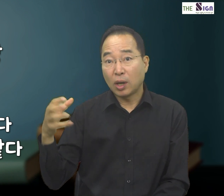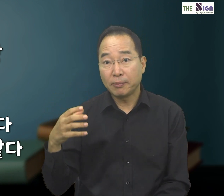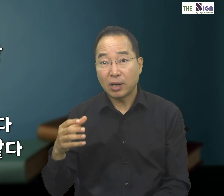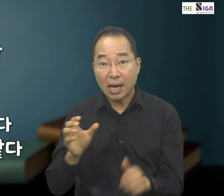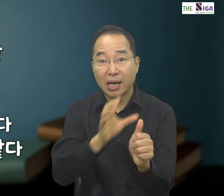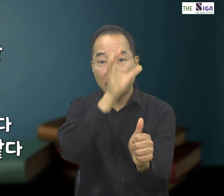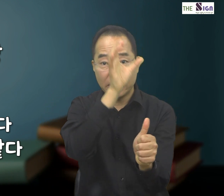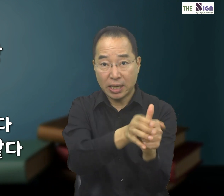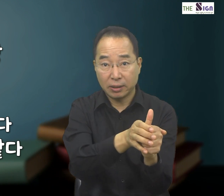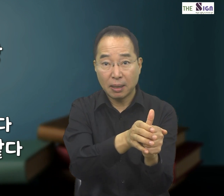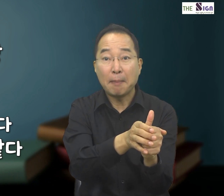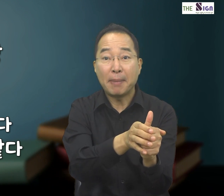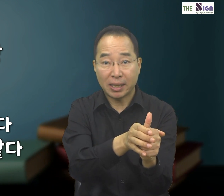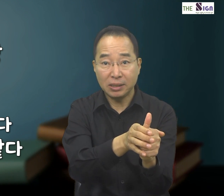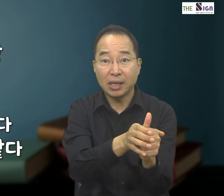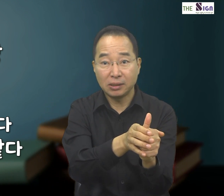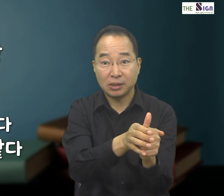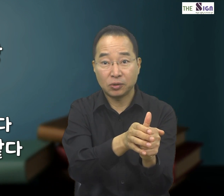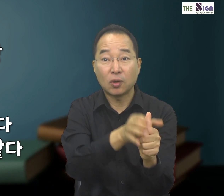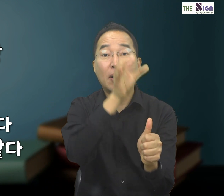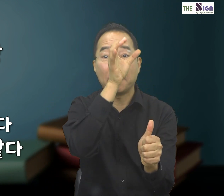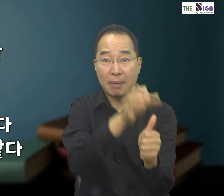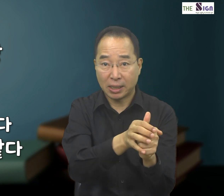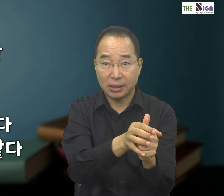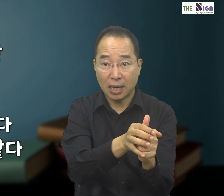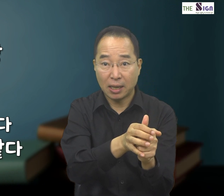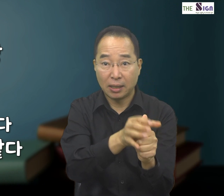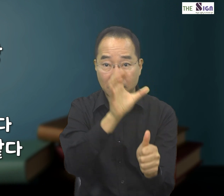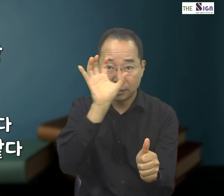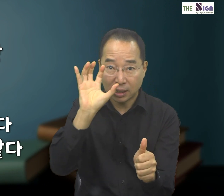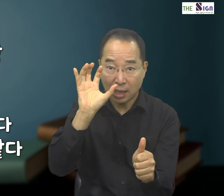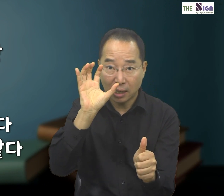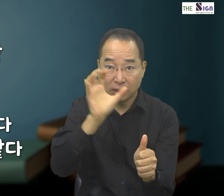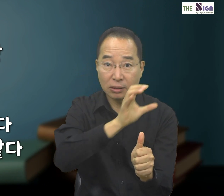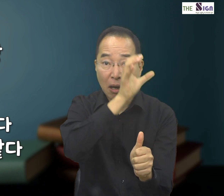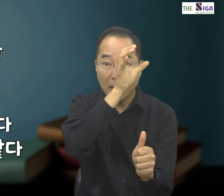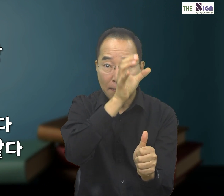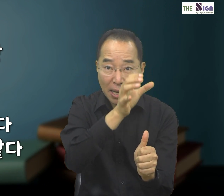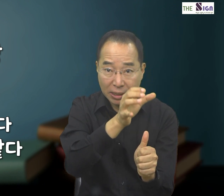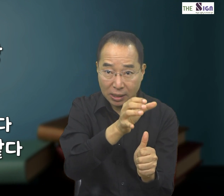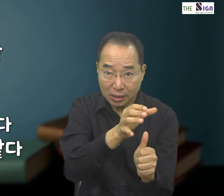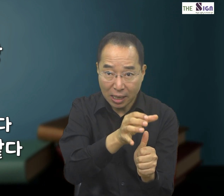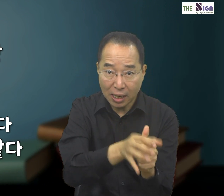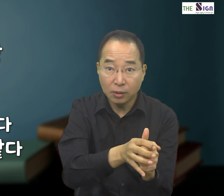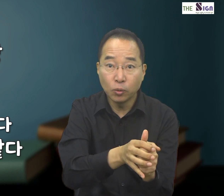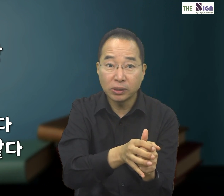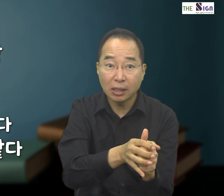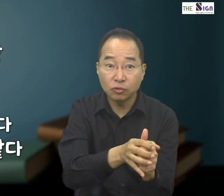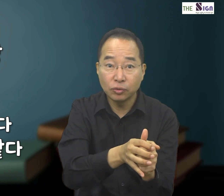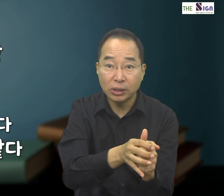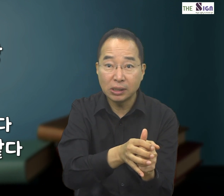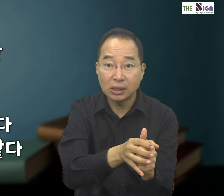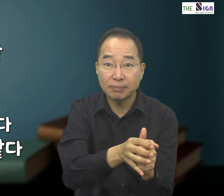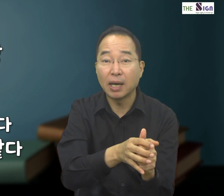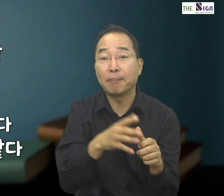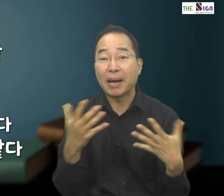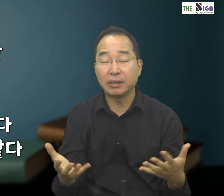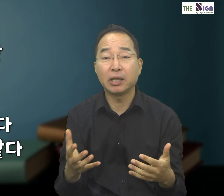한편은 아까 얘기한 맡긴다는 뜻이죠. 맡기다. 자, 그래서 맡기다라는 동작도 있지만